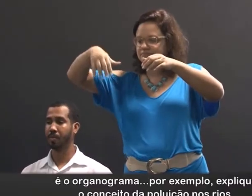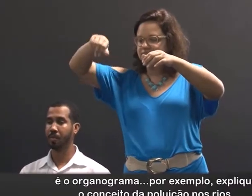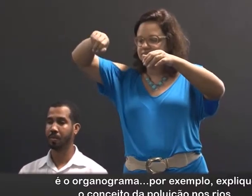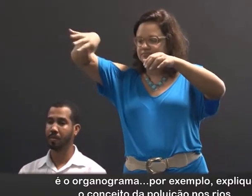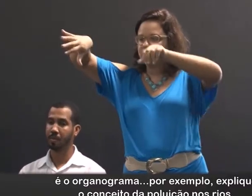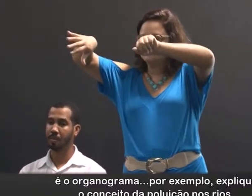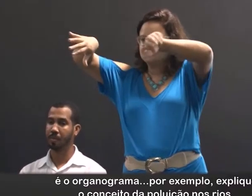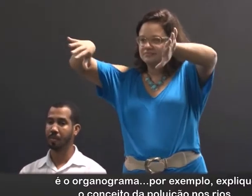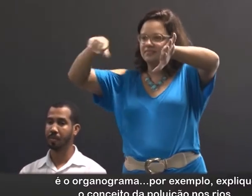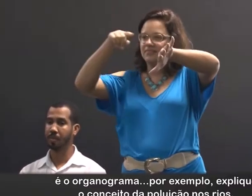poluição dos rios.